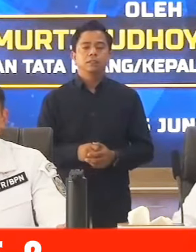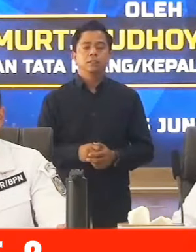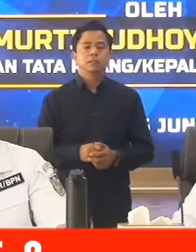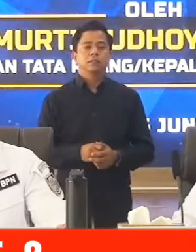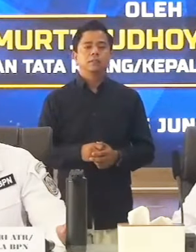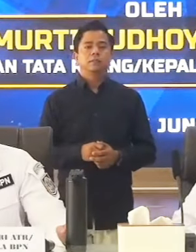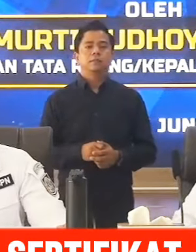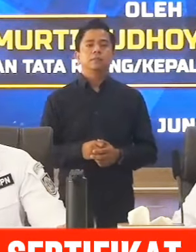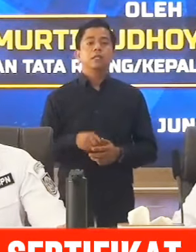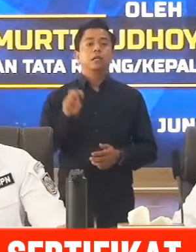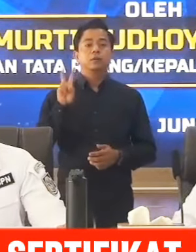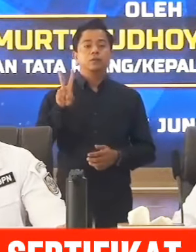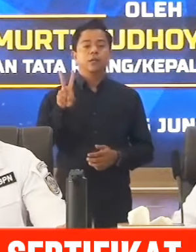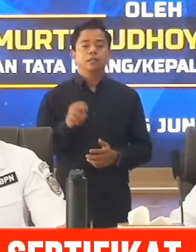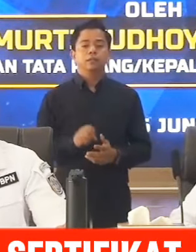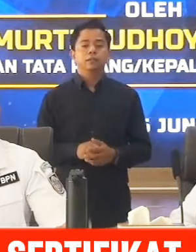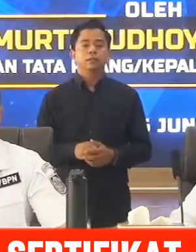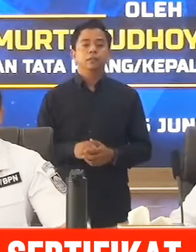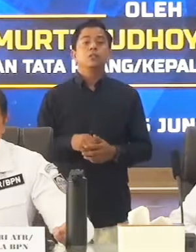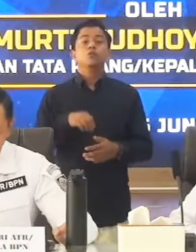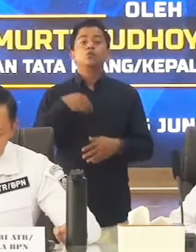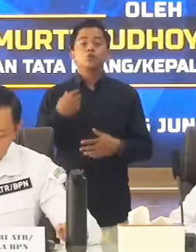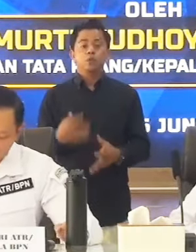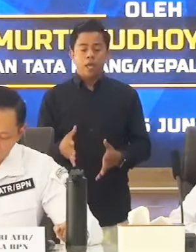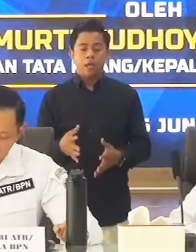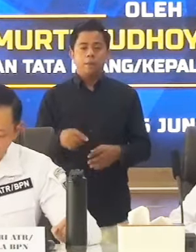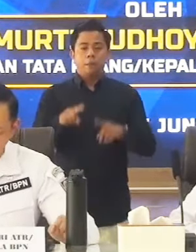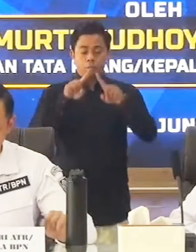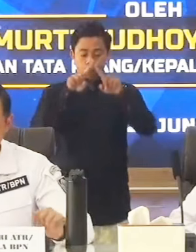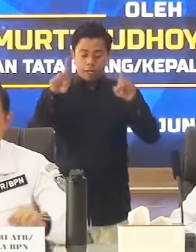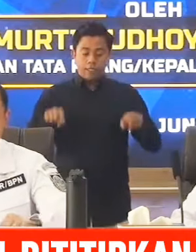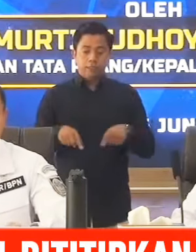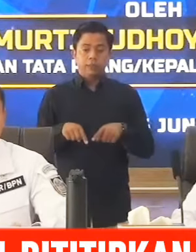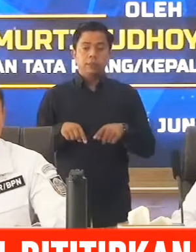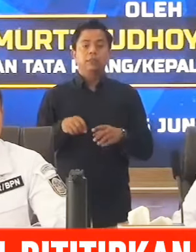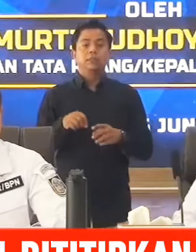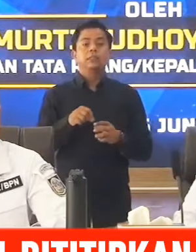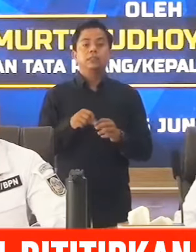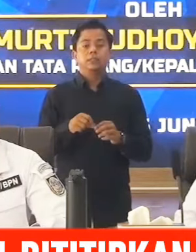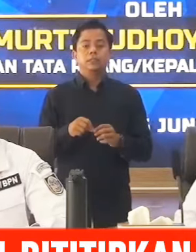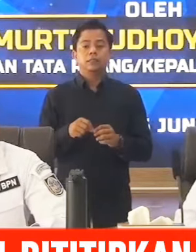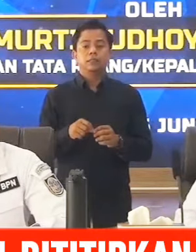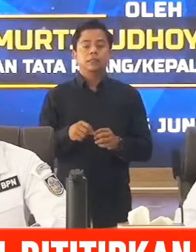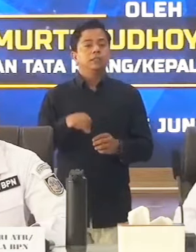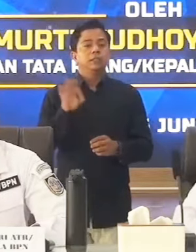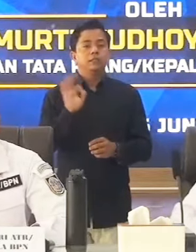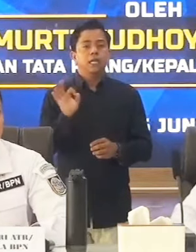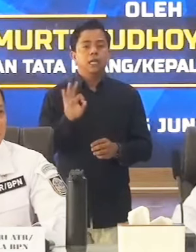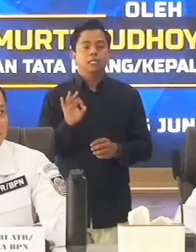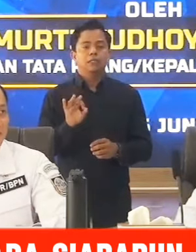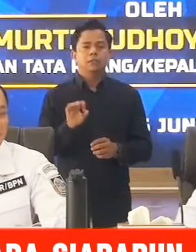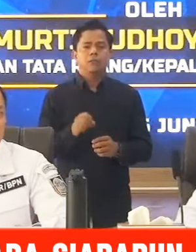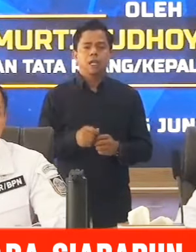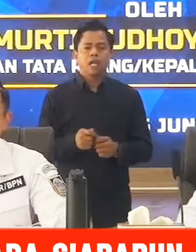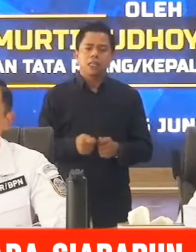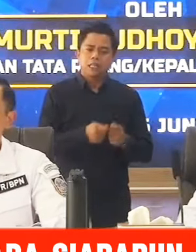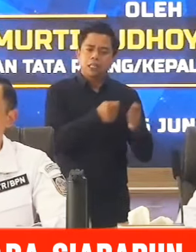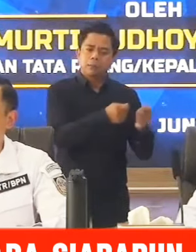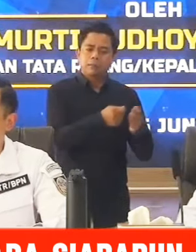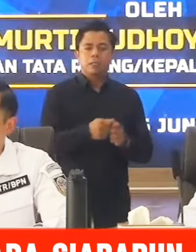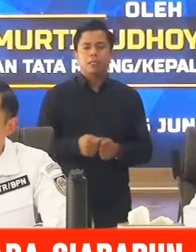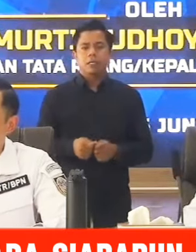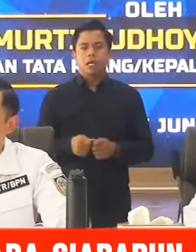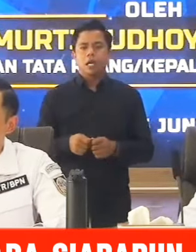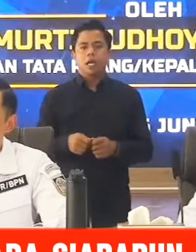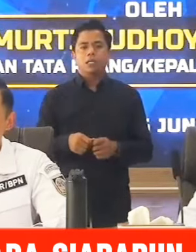Nah yang kedua, jika sudah memiliki sertifikat, jangan semua tanah dititipkan atau